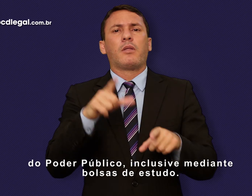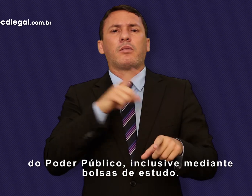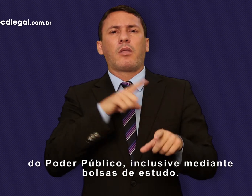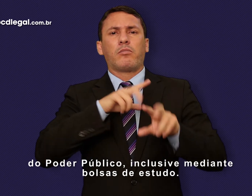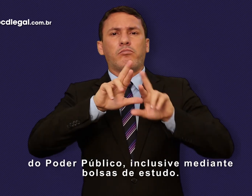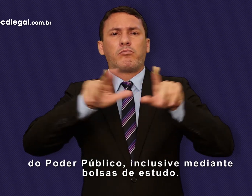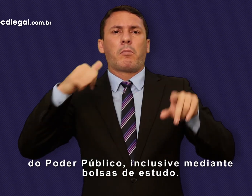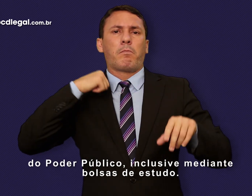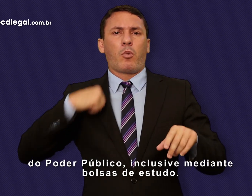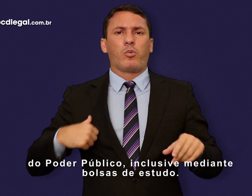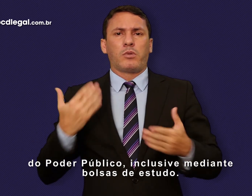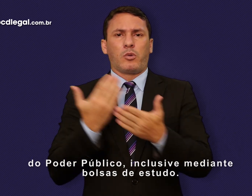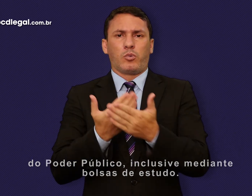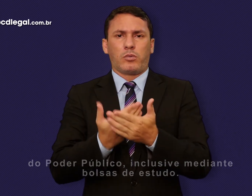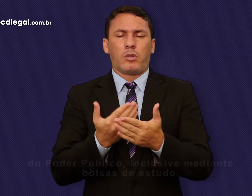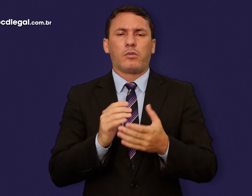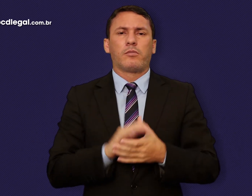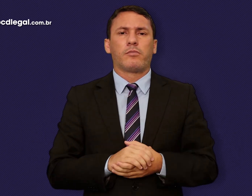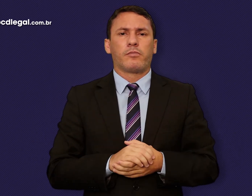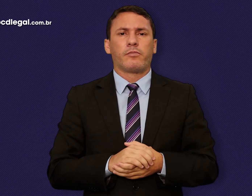expansão da sua rede local. Parágrafo 2º. As atividades universitárias de pesquisa e extensão poderão